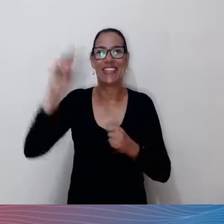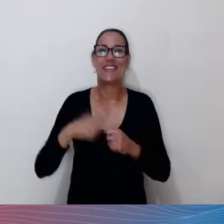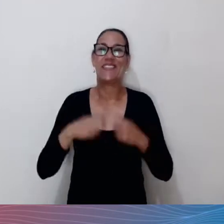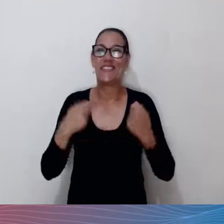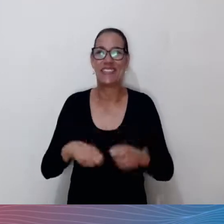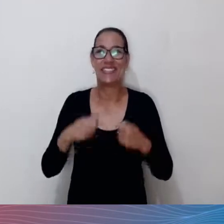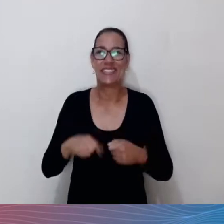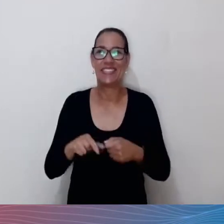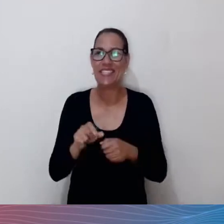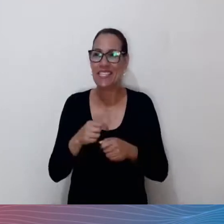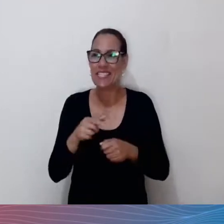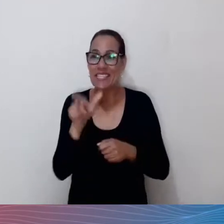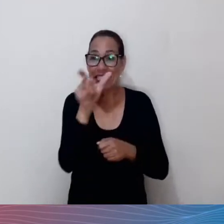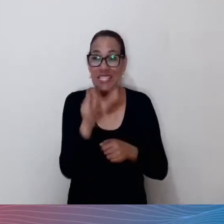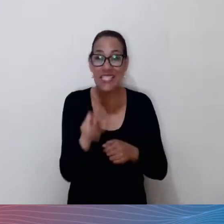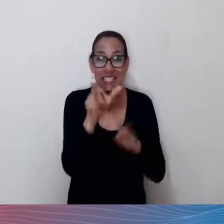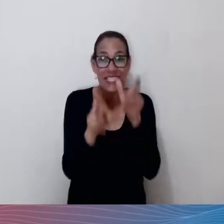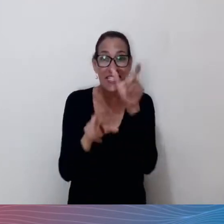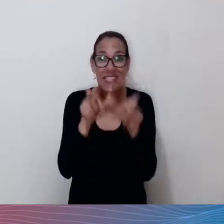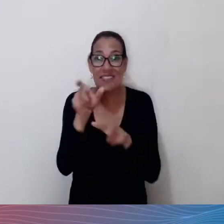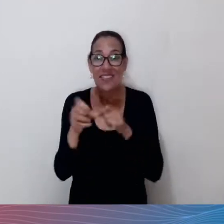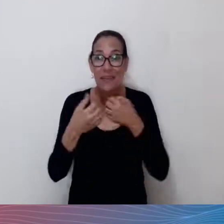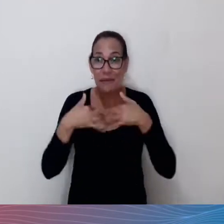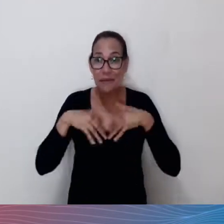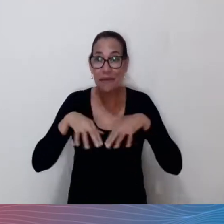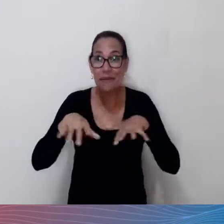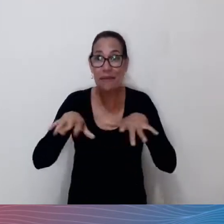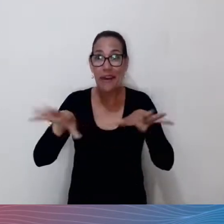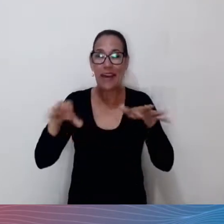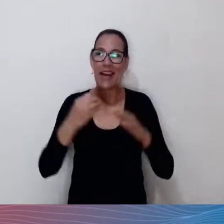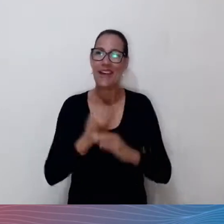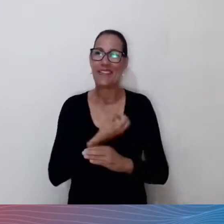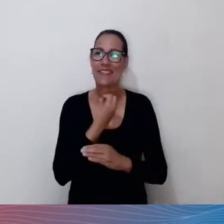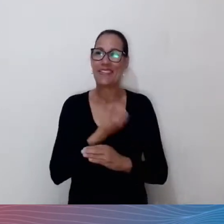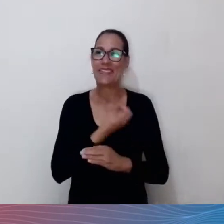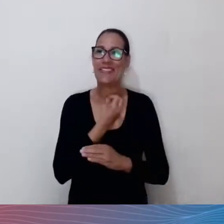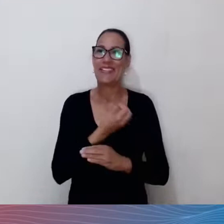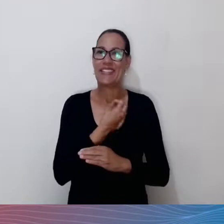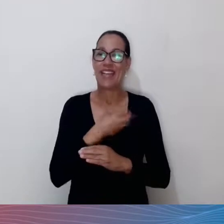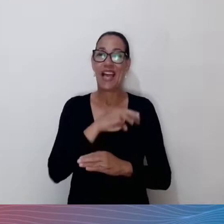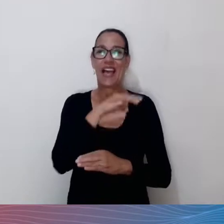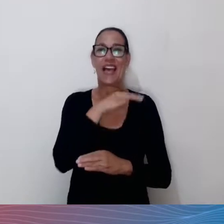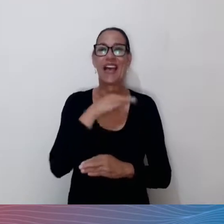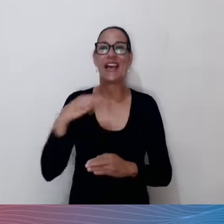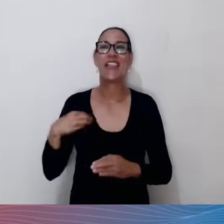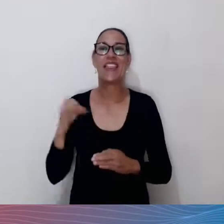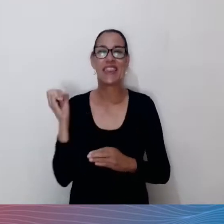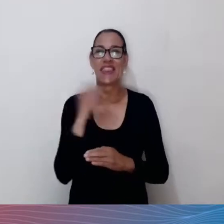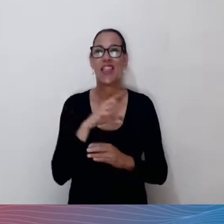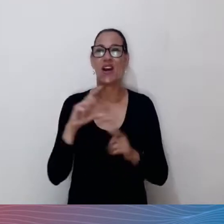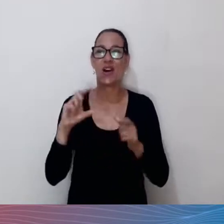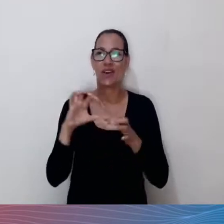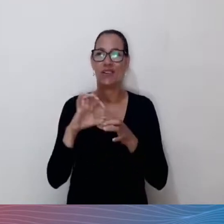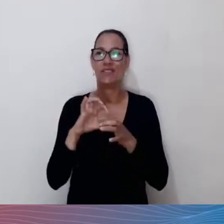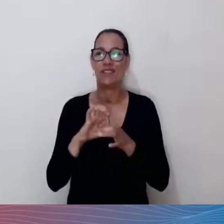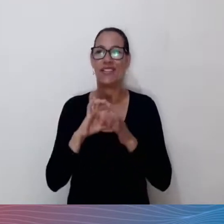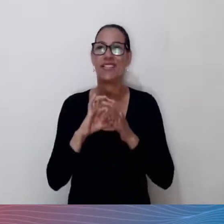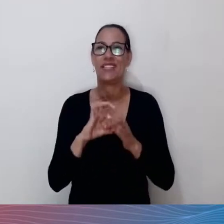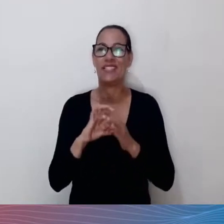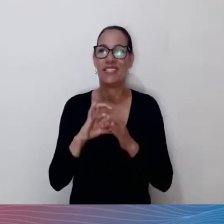vida. Levar como ministro da nova aliança, ministro do Espírito, levar graça às